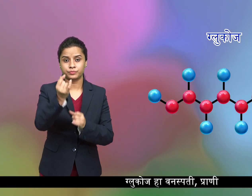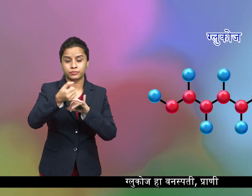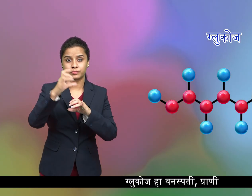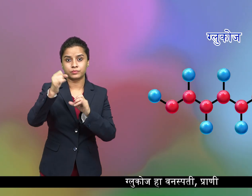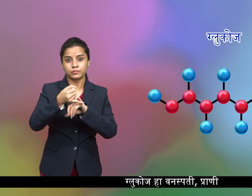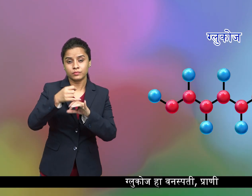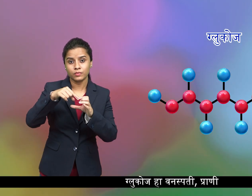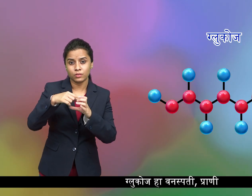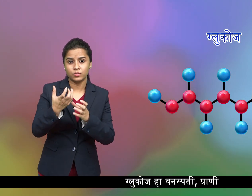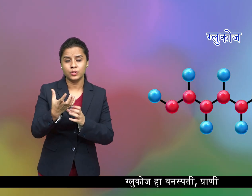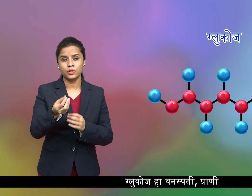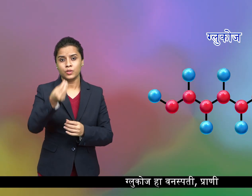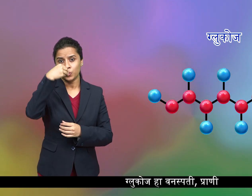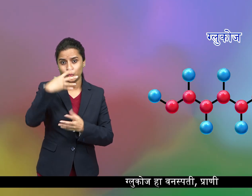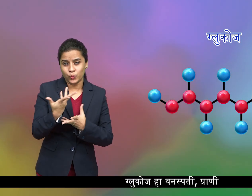ग्लुकोज हा वनस्पती, प्राणी